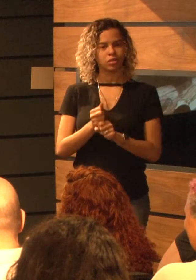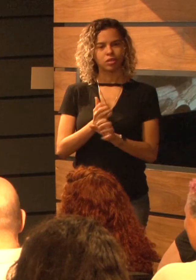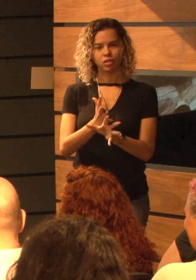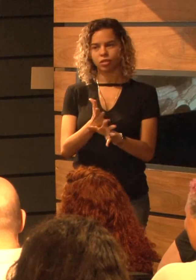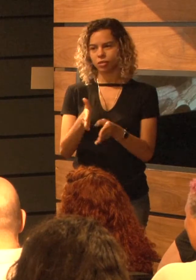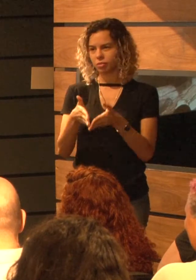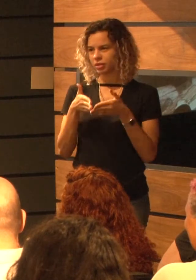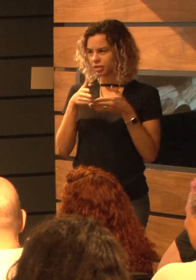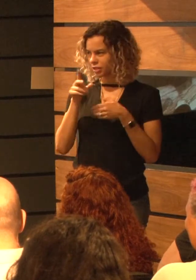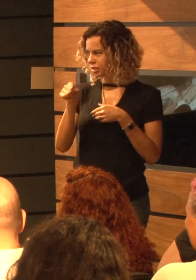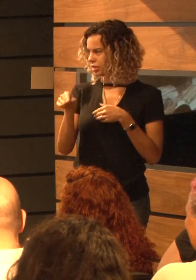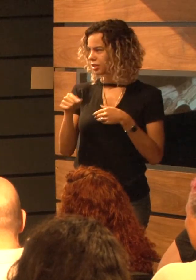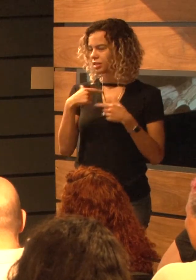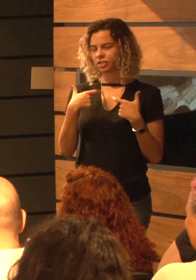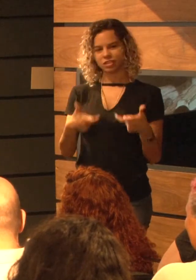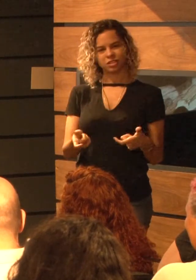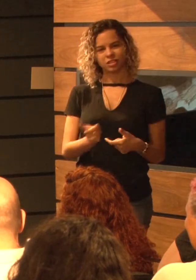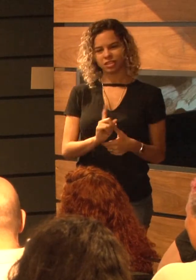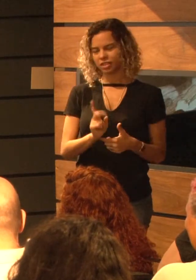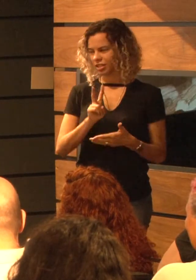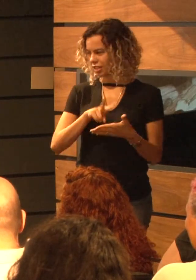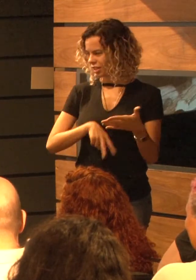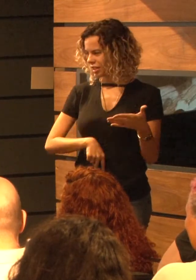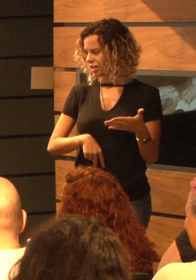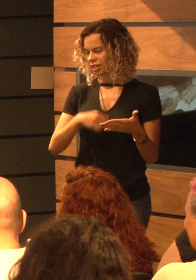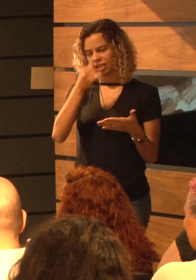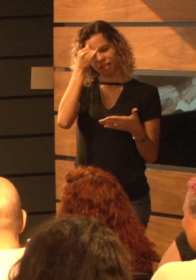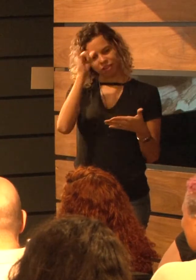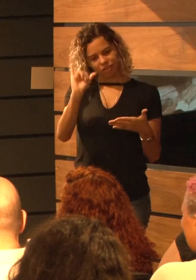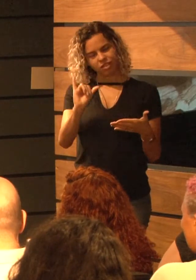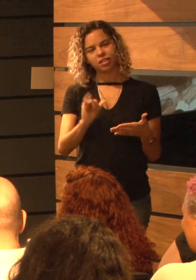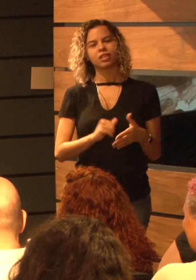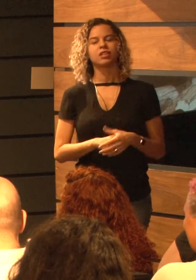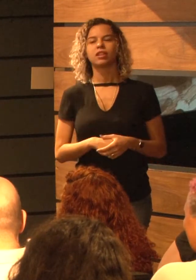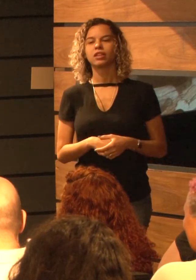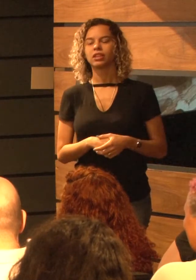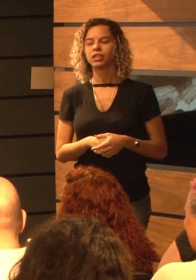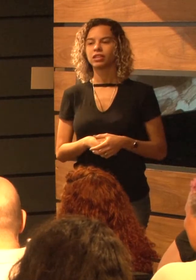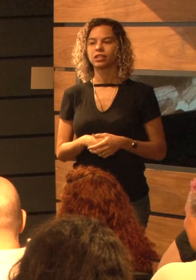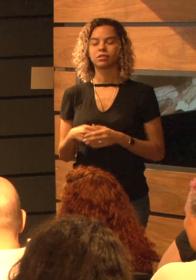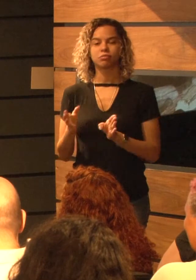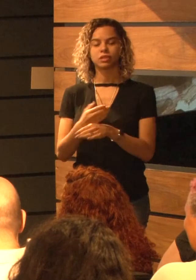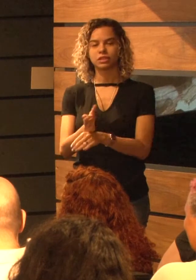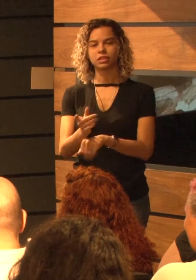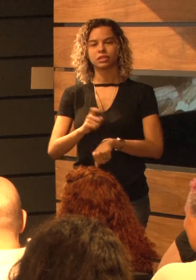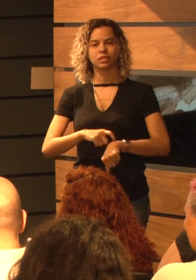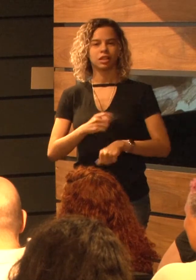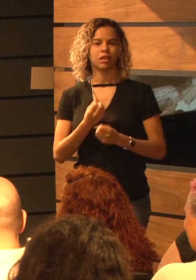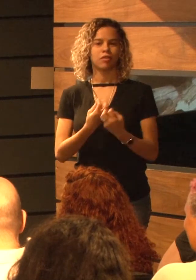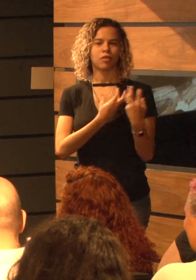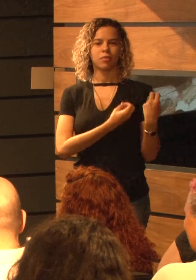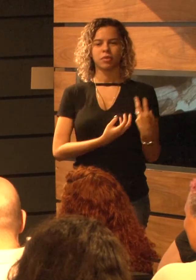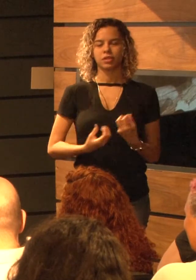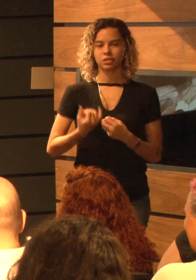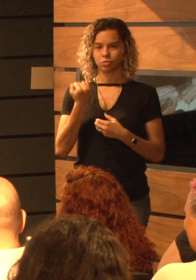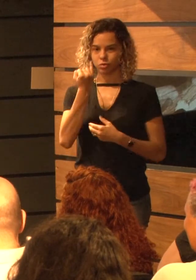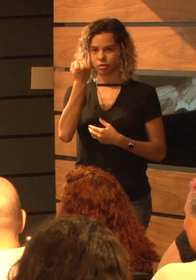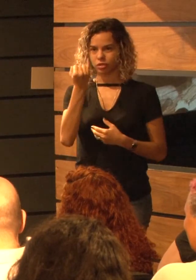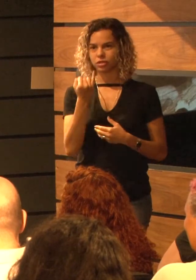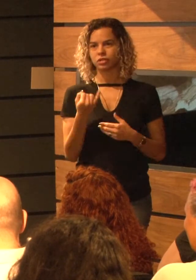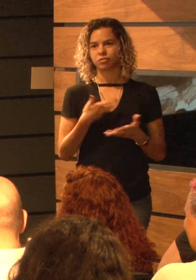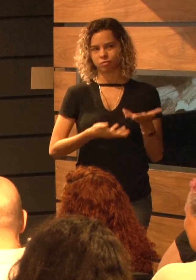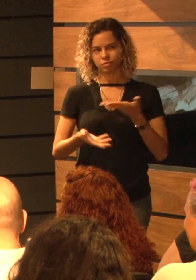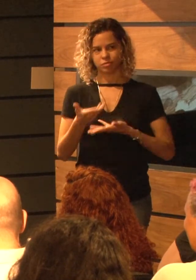para ler, mas eu prometo que não vai ser chato, tá? É só para a gente não perder o risco de se perder informações aqui, que eu digo que isso é importante para a